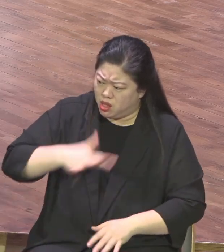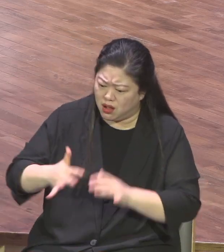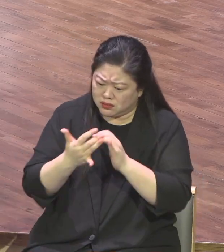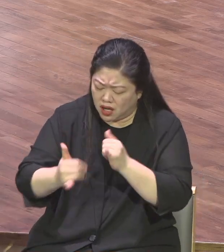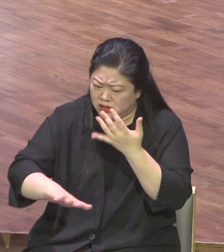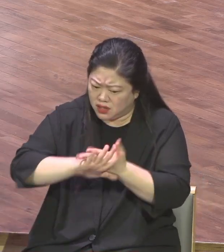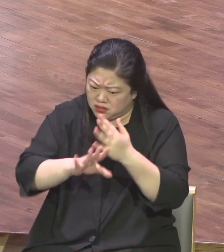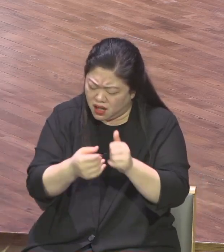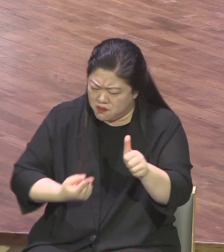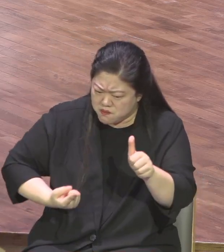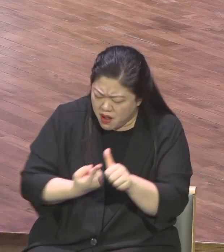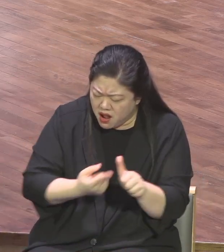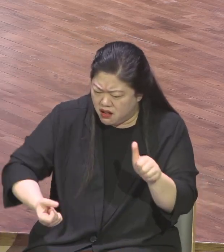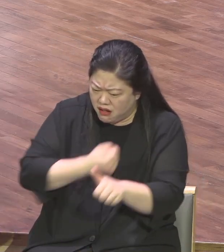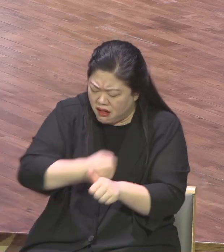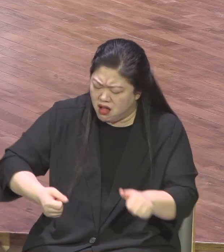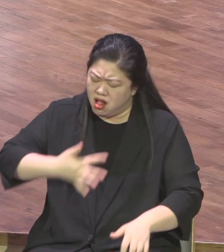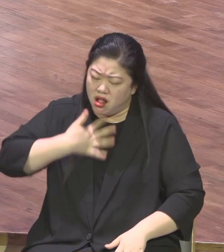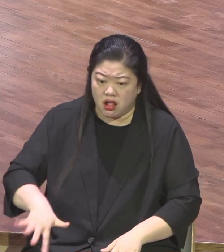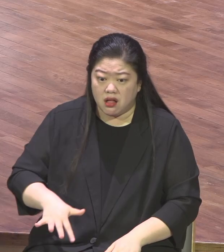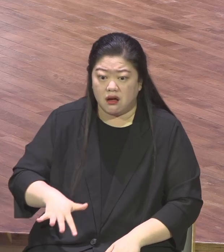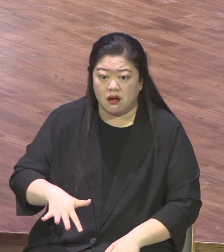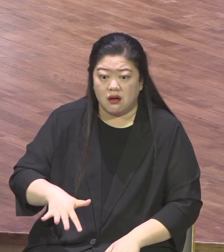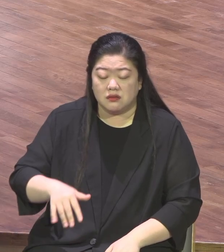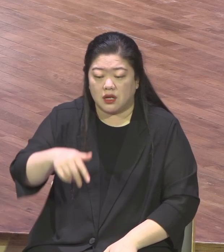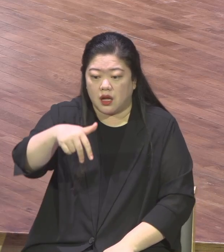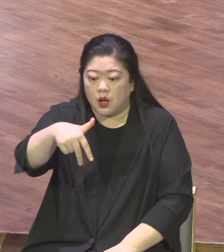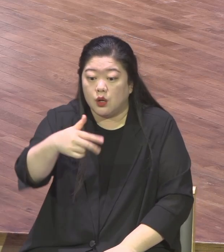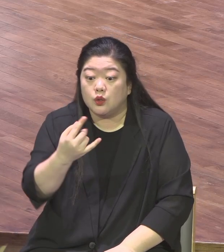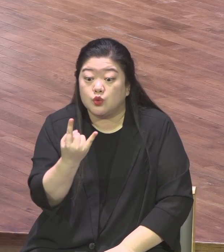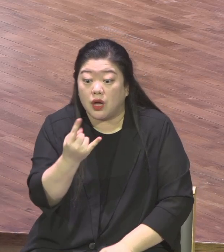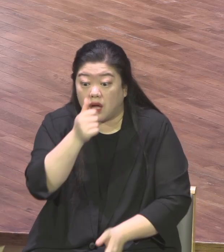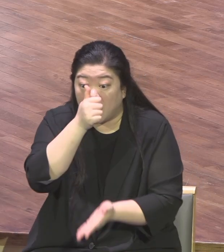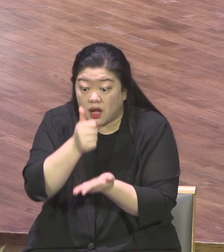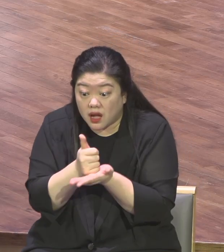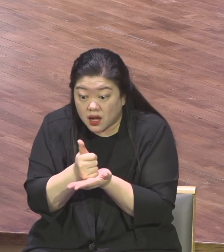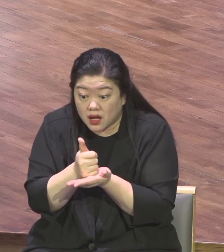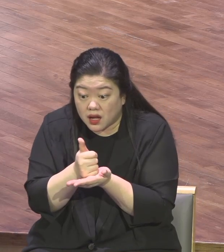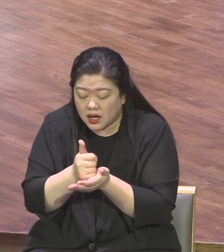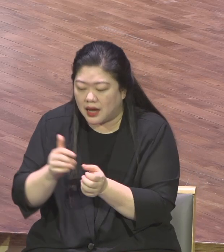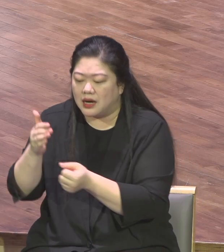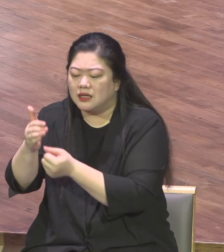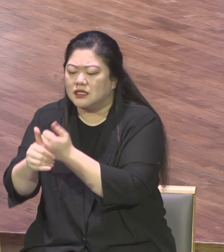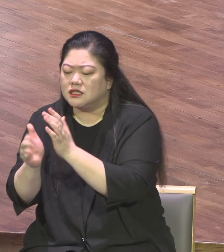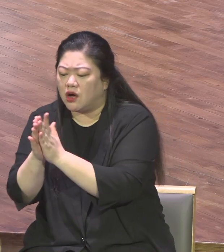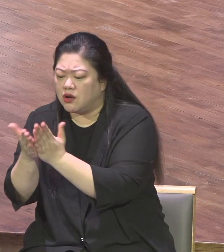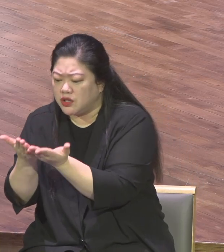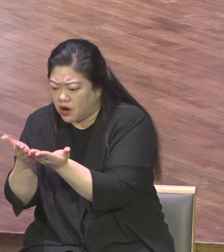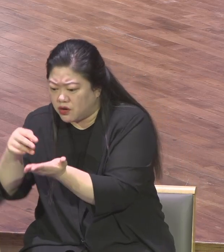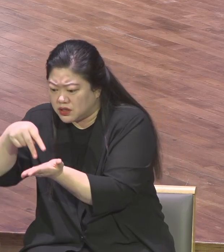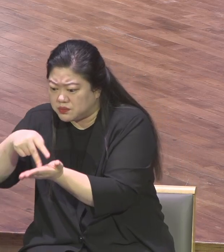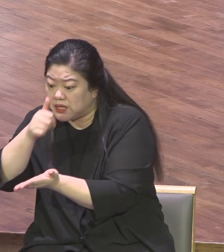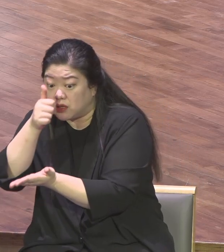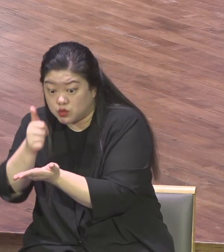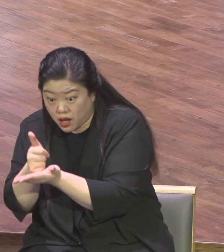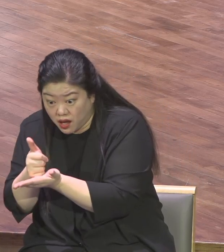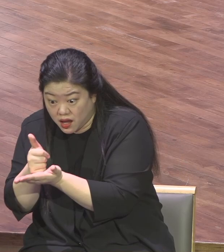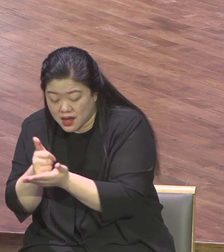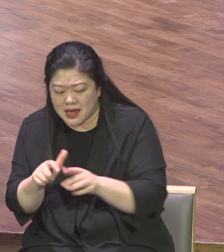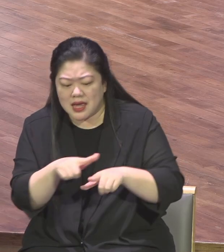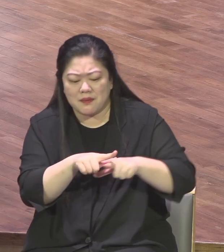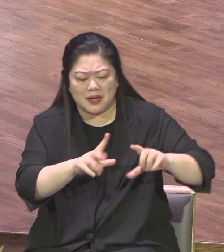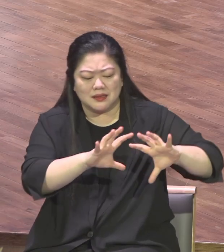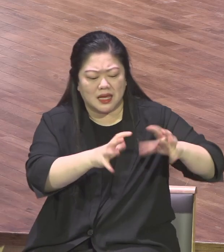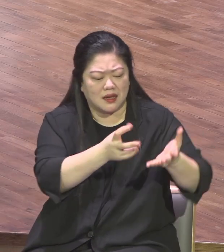사회생활 가운데 윤리 도덕적으로 짓는 죄를 죄라고 합니다. 물론 그것도 죄긴 죄예요. 그런데 성경이